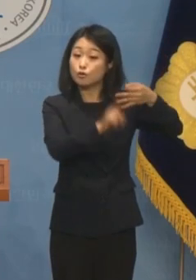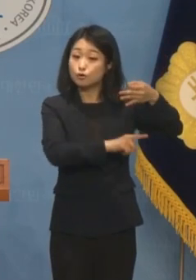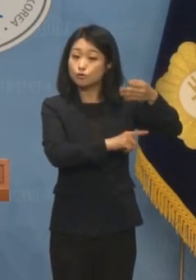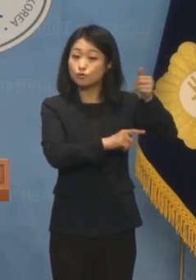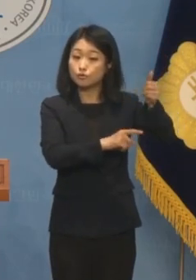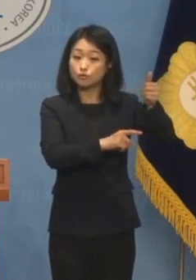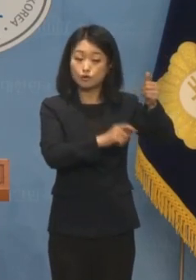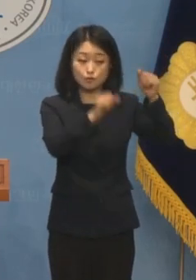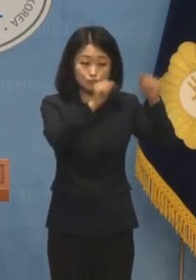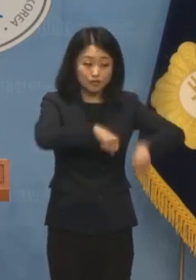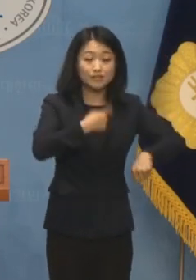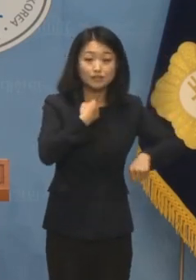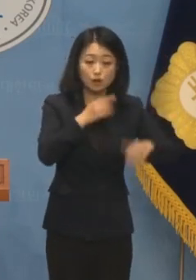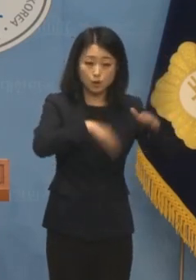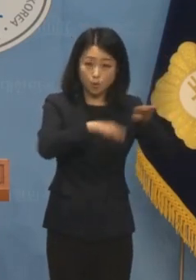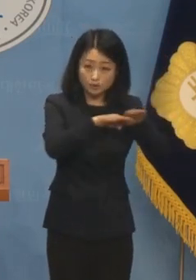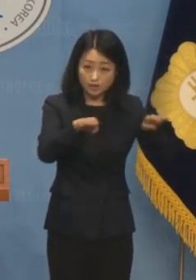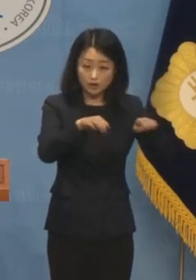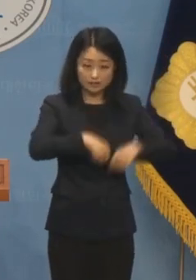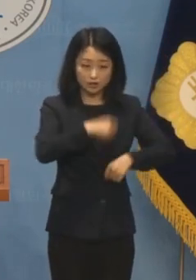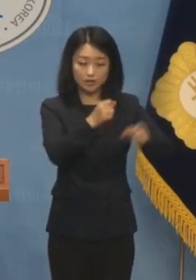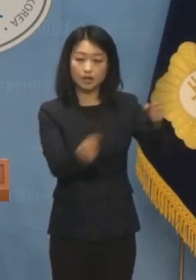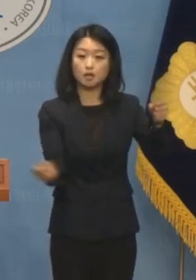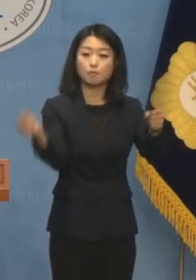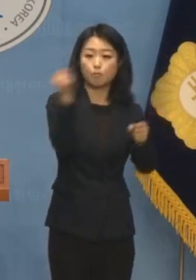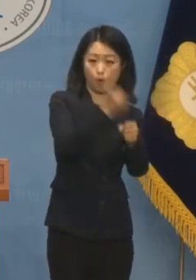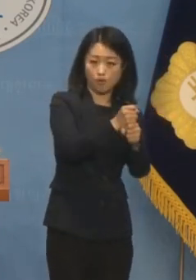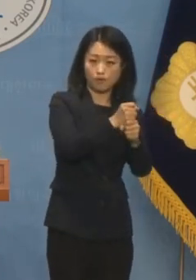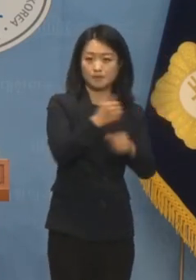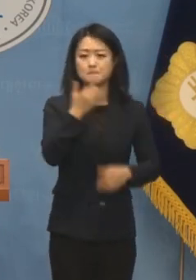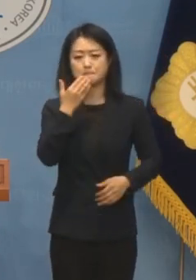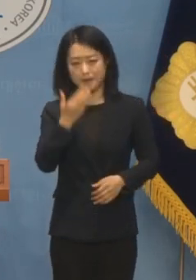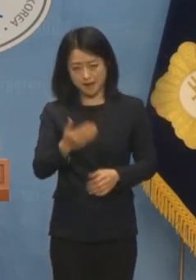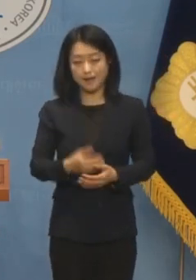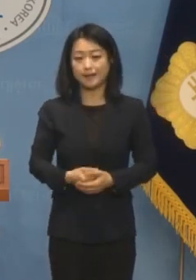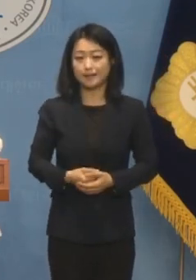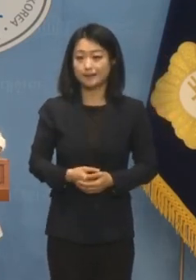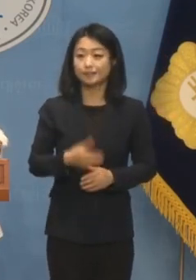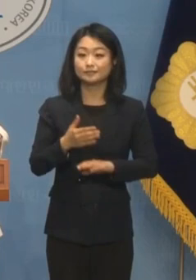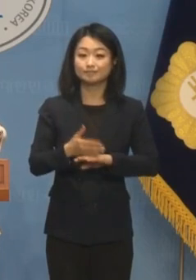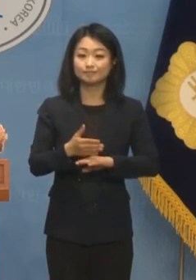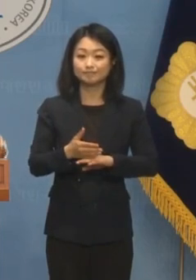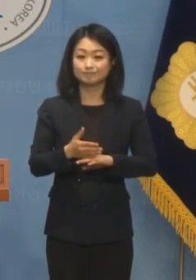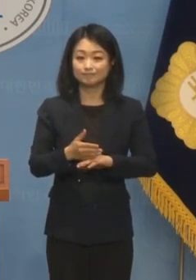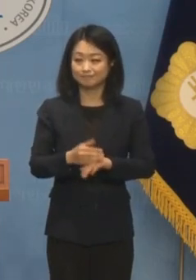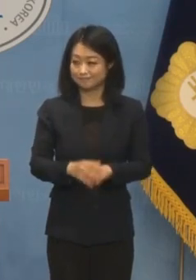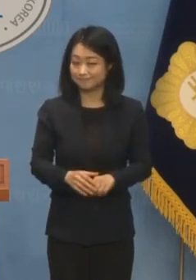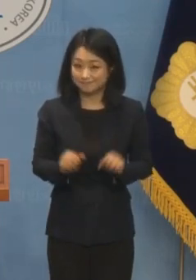공정과 정의를 복원하겠습니다. 네, 감사합니다.